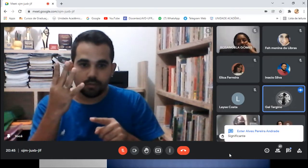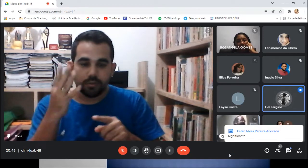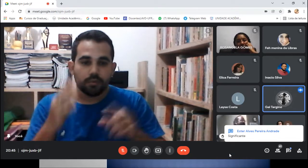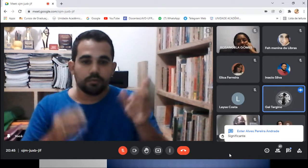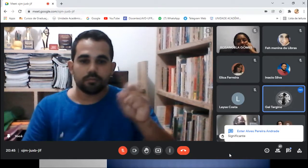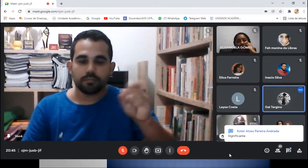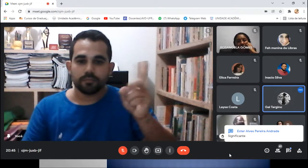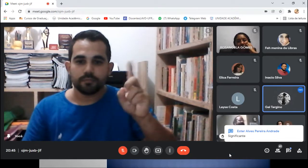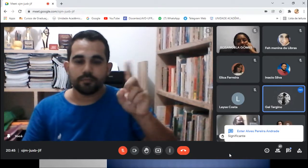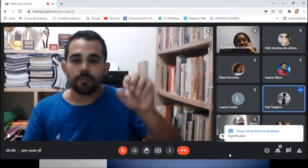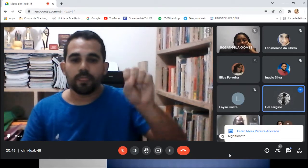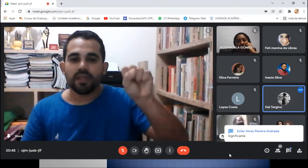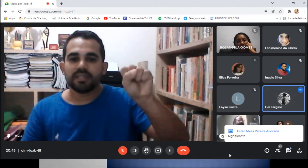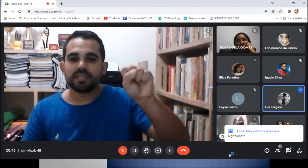né,